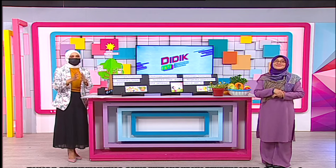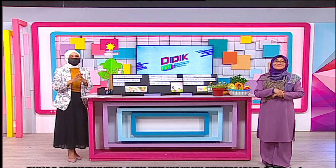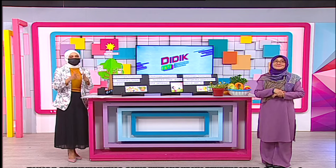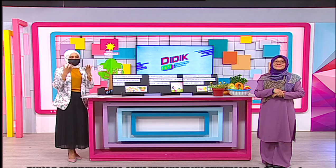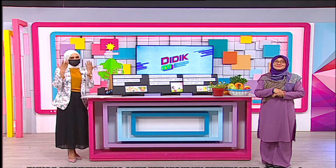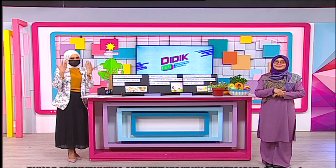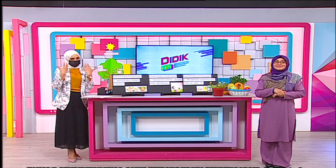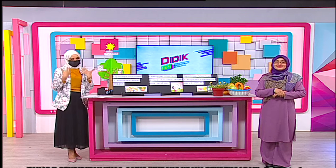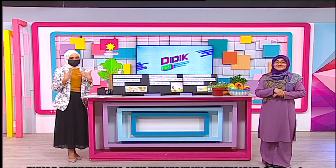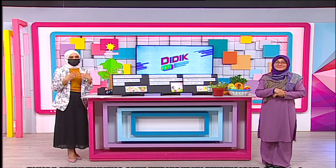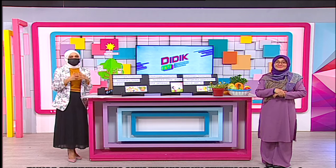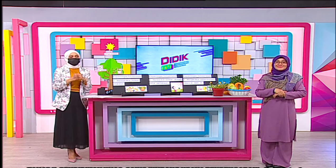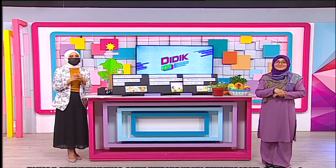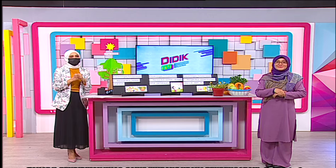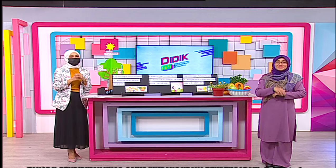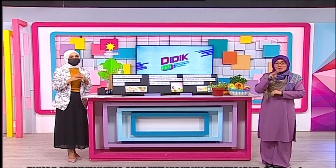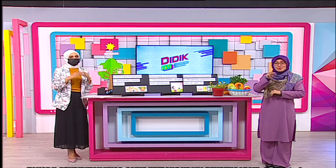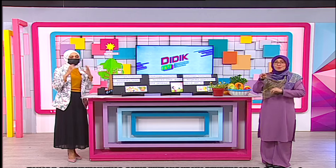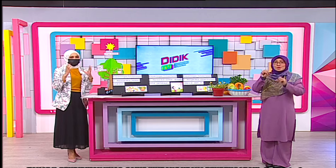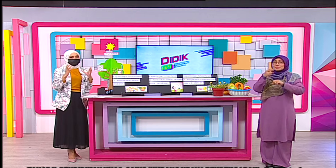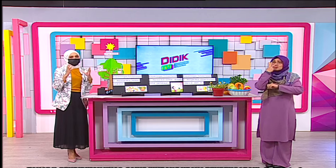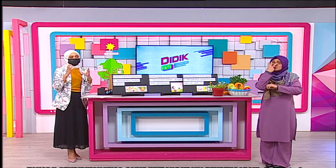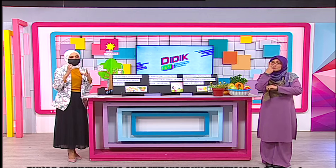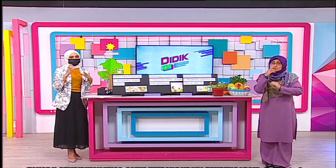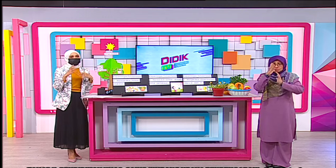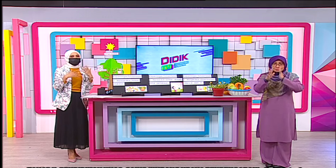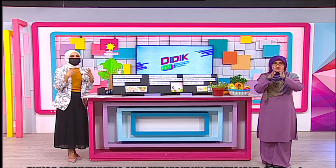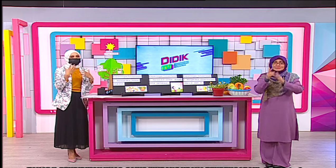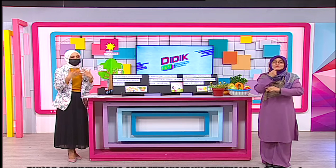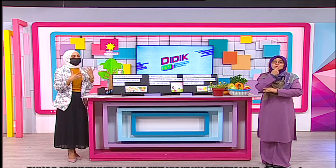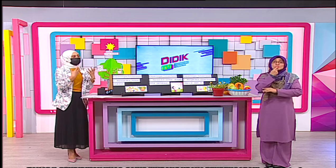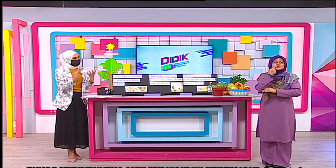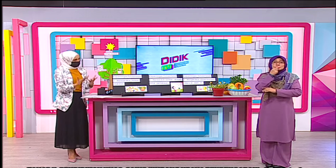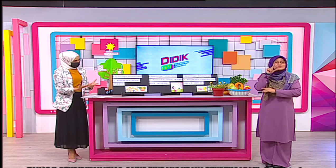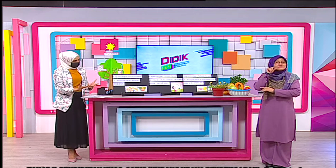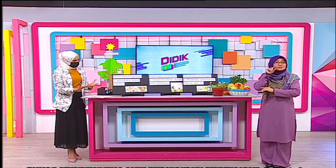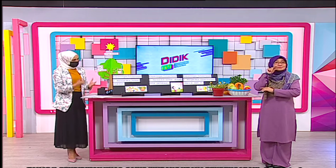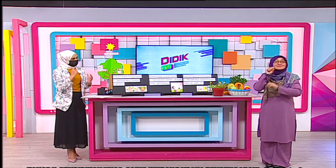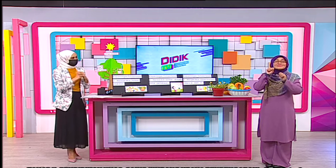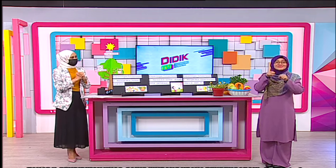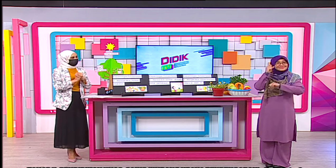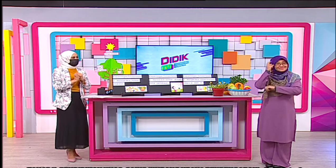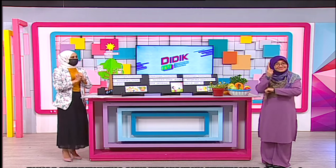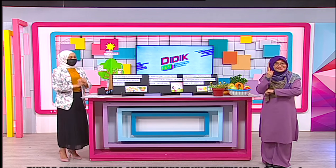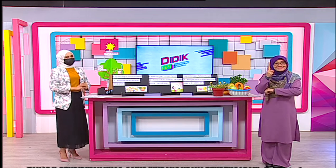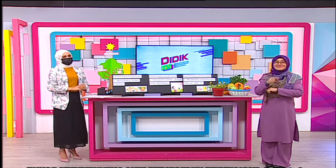dapat melihat ekspresi wajah saya God Anda pay a memahami dengan menggunakan pergerakkan mulut oke bye